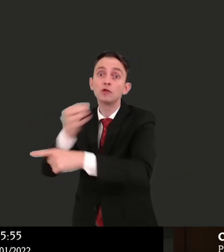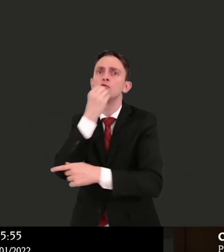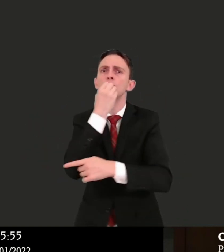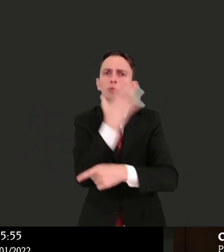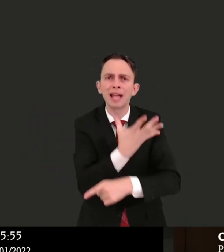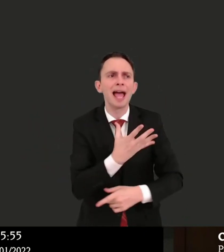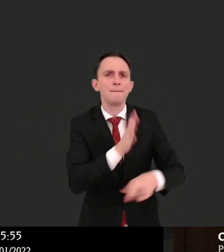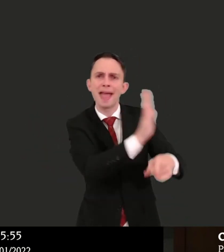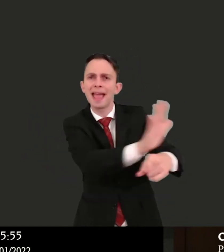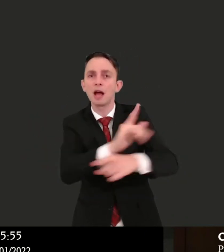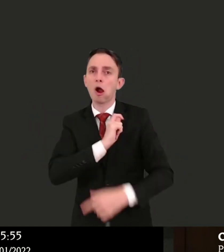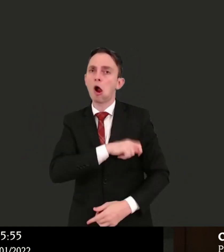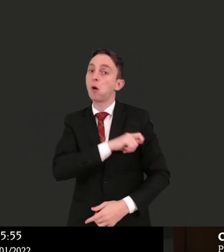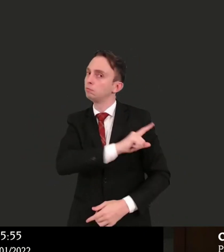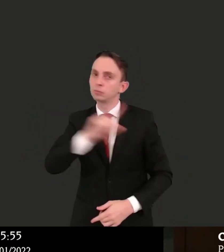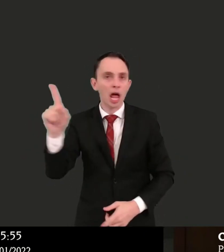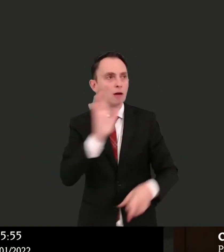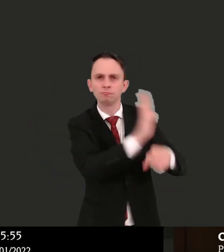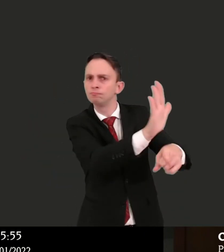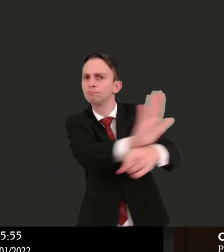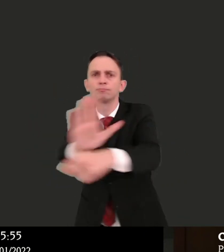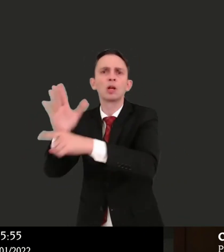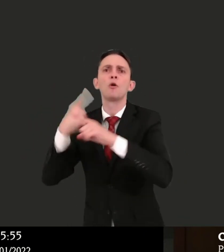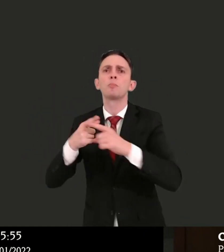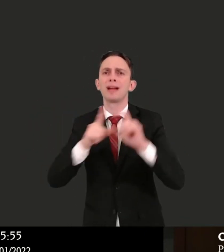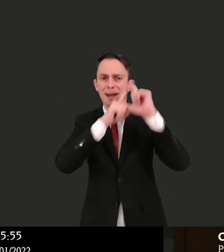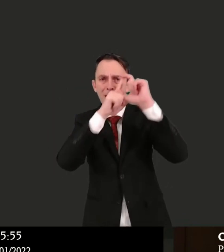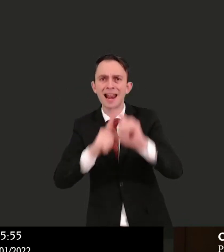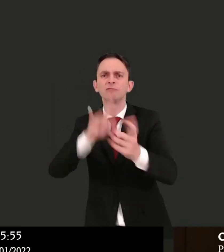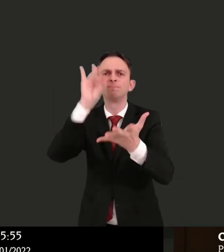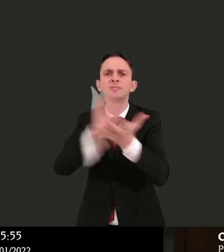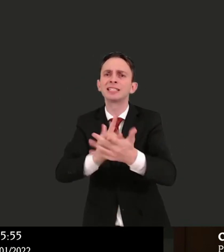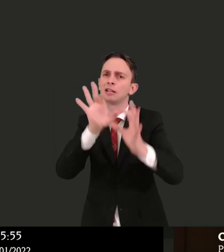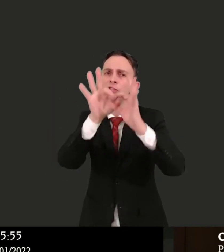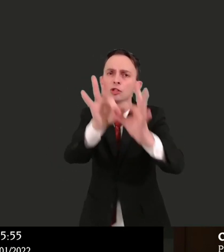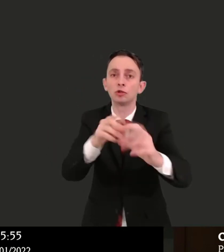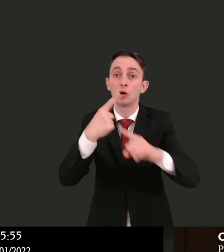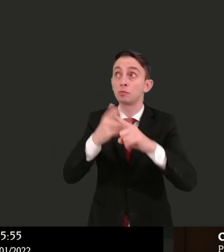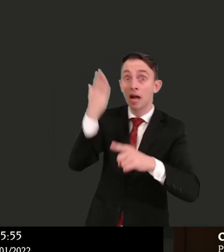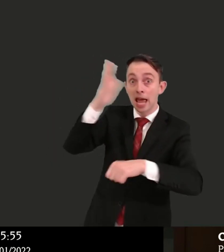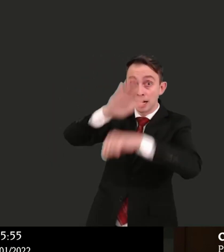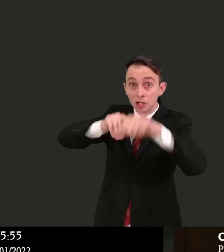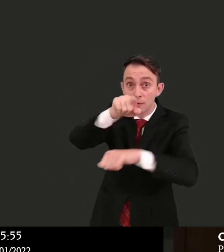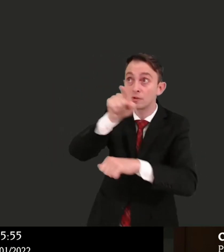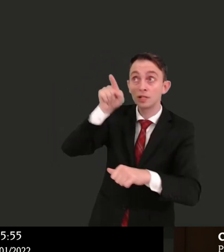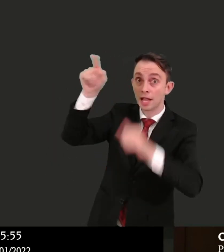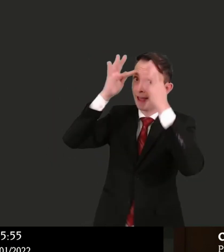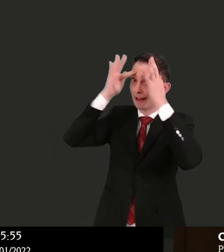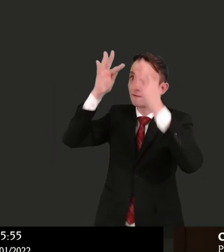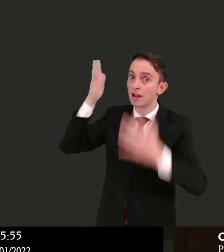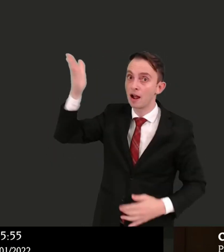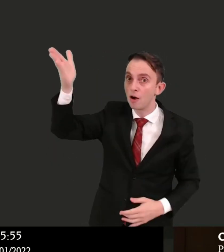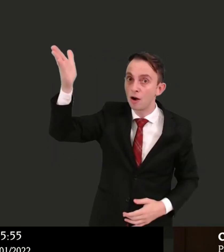respeito, e não temo o que possa te fazer um homem, porque fiel aquele que te chamou, fiel ao teu ajudador,